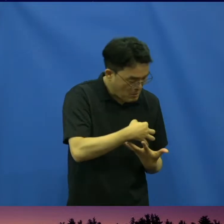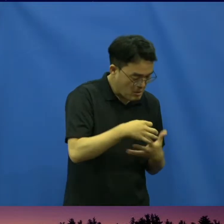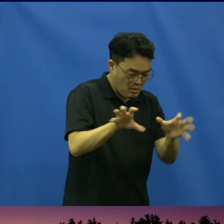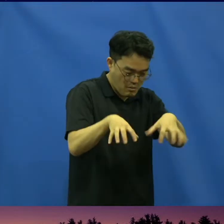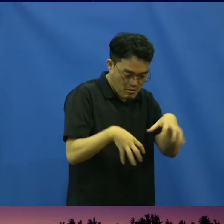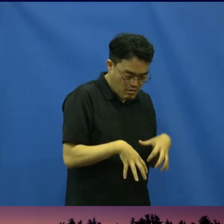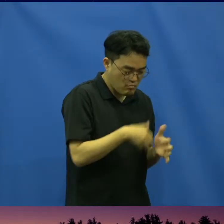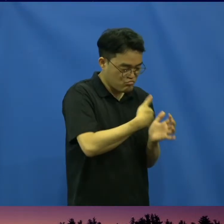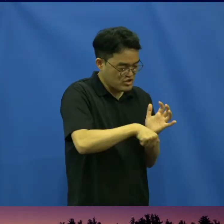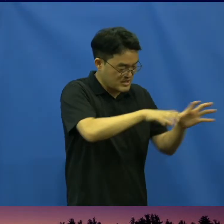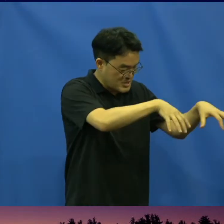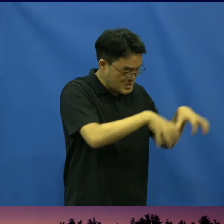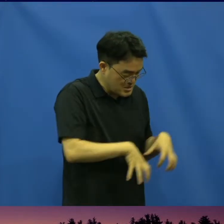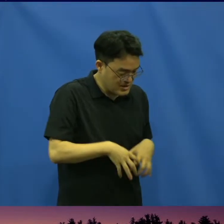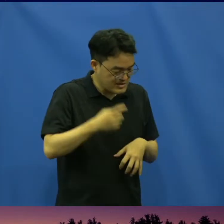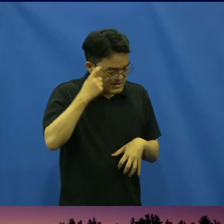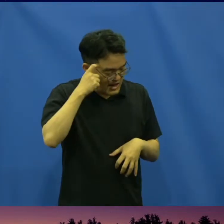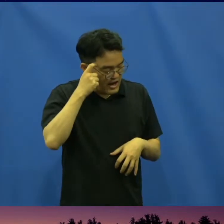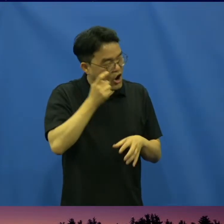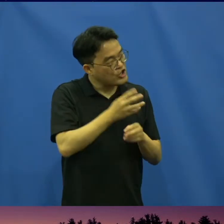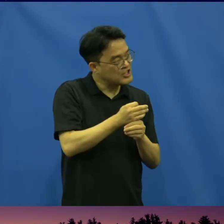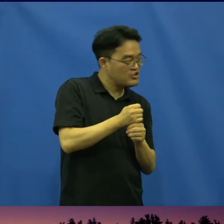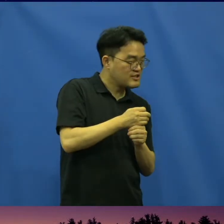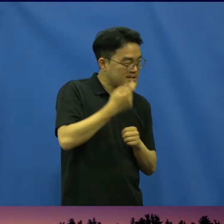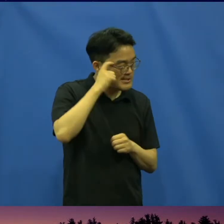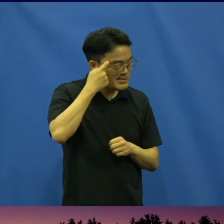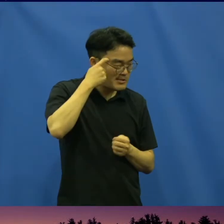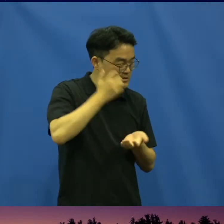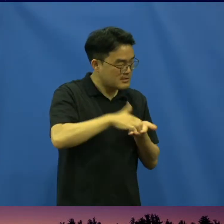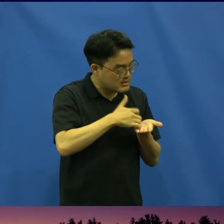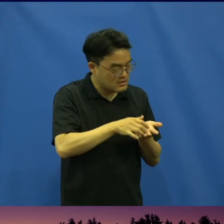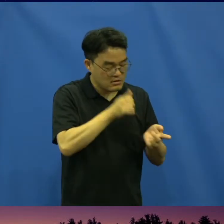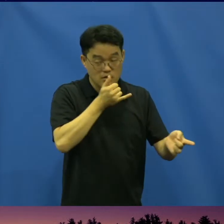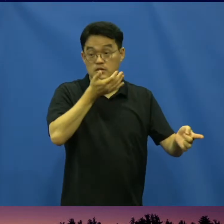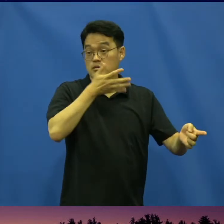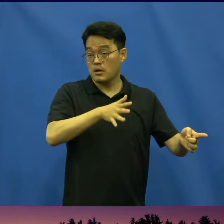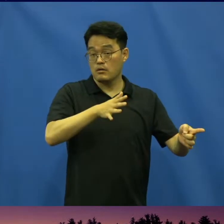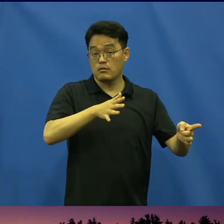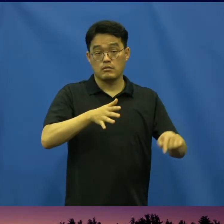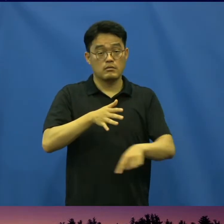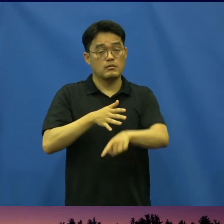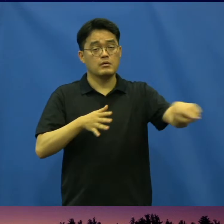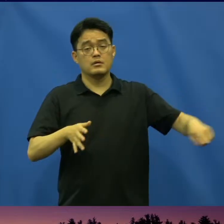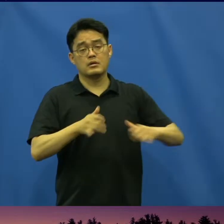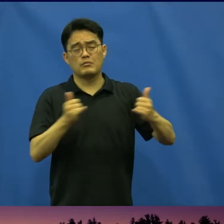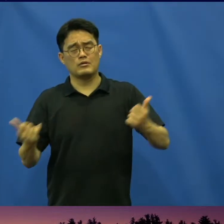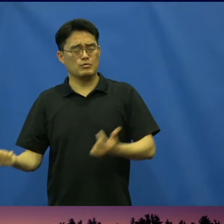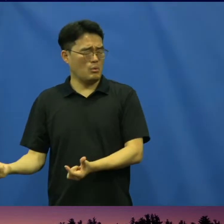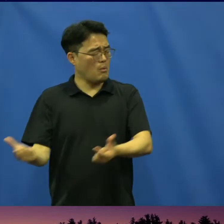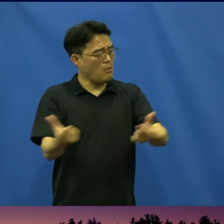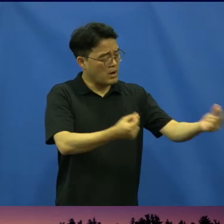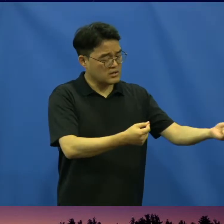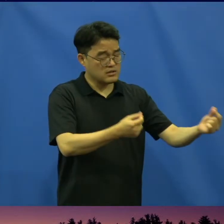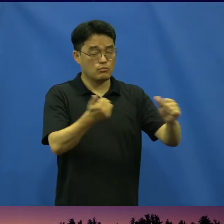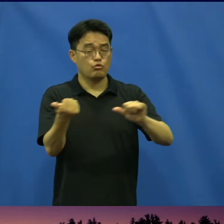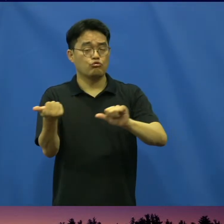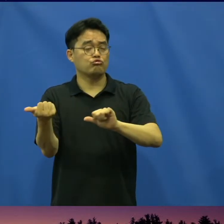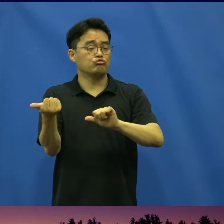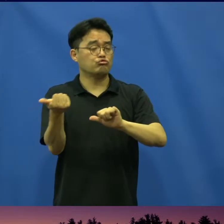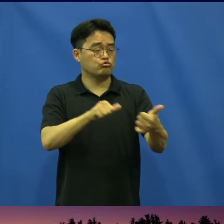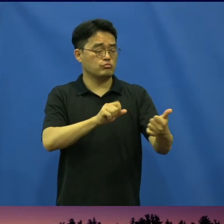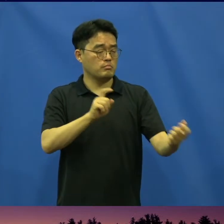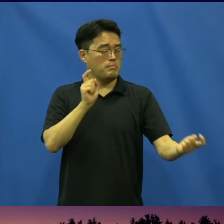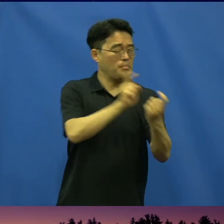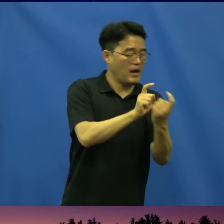못하는데 오늘도 12절에 그런 얘기했죠. 분명히 사람은 자기의 시기도 알지 못하나니 물고기들이